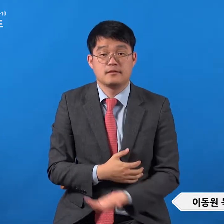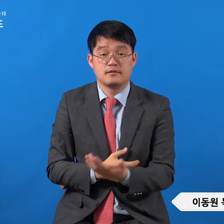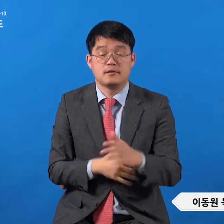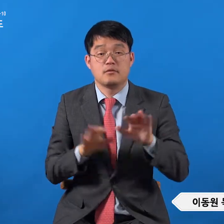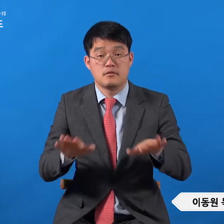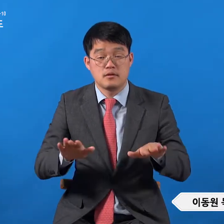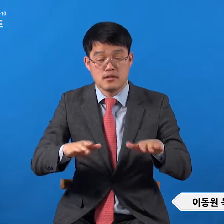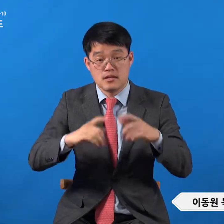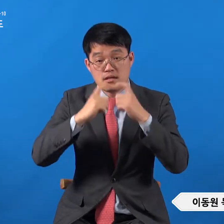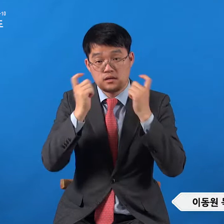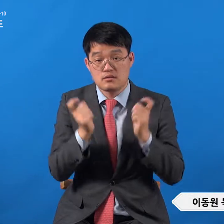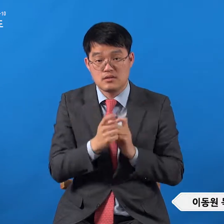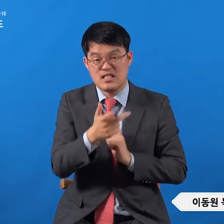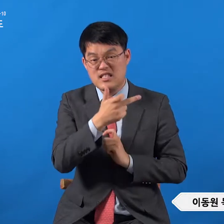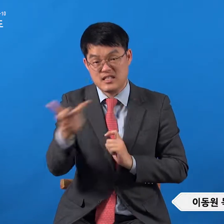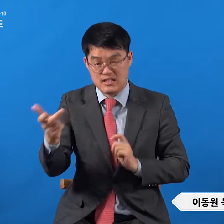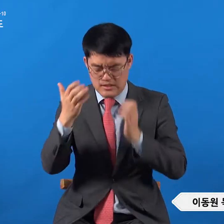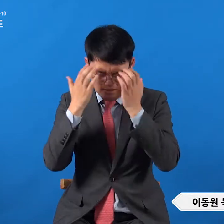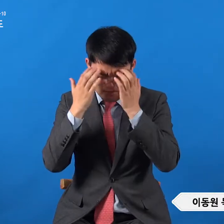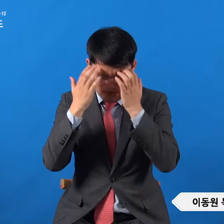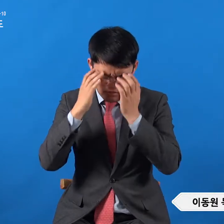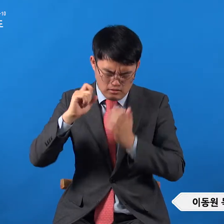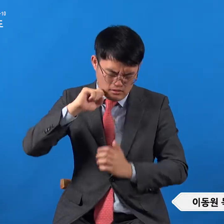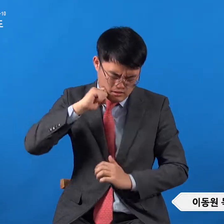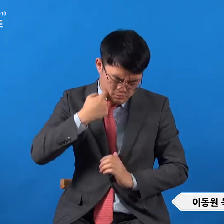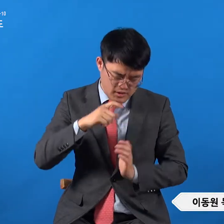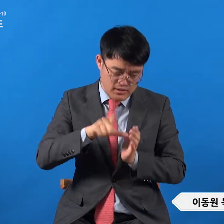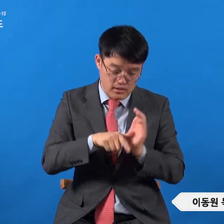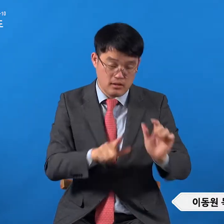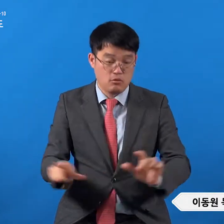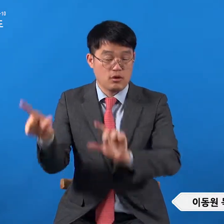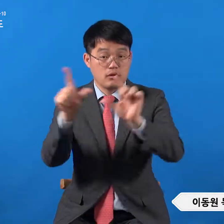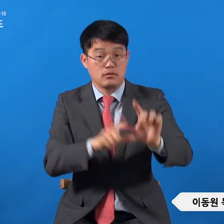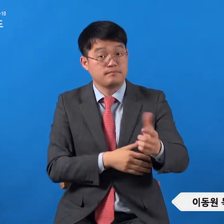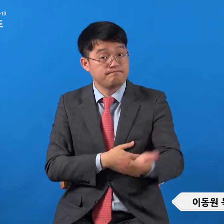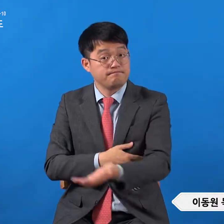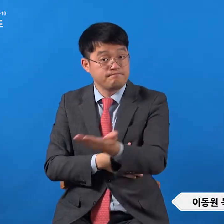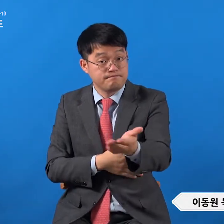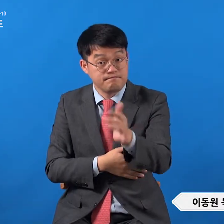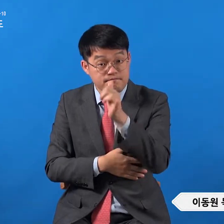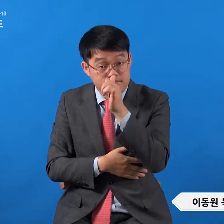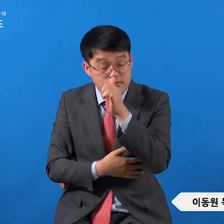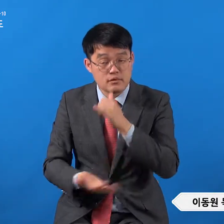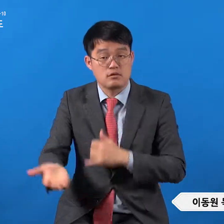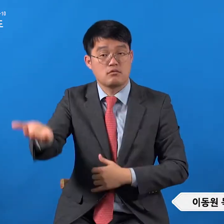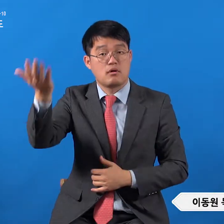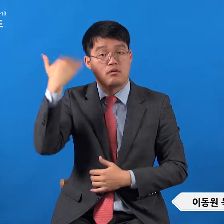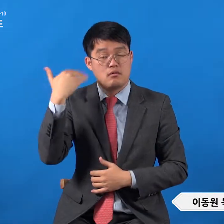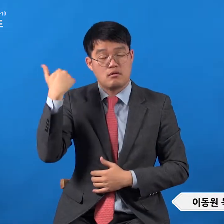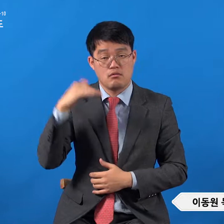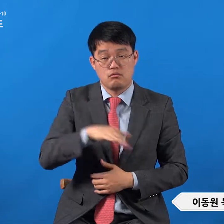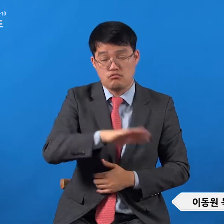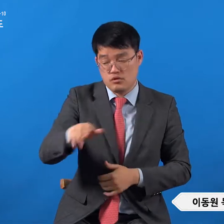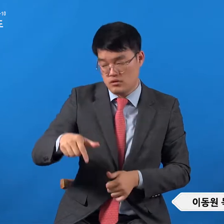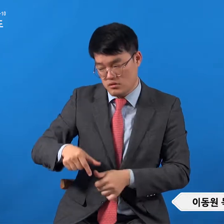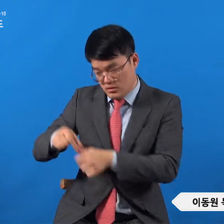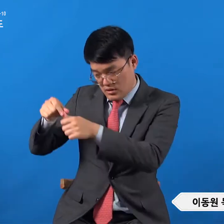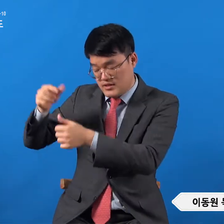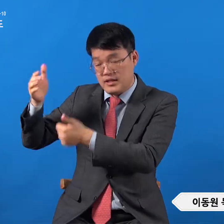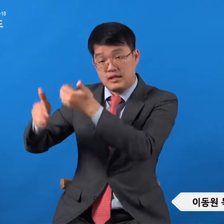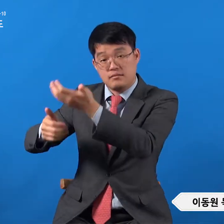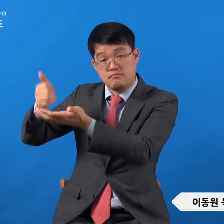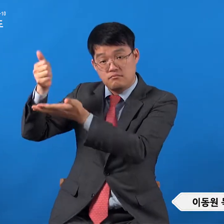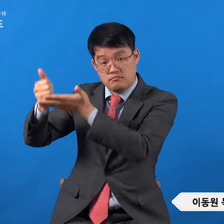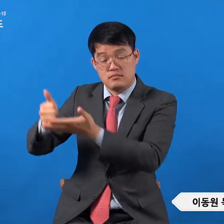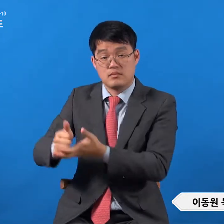오늘 개인적으로도 큰 환난, 큰 시련의 밤을 지나고 있는 분들이 계십니까? 과거에 우리를 건지신